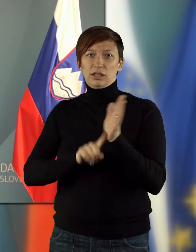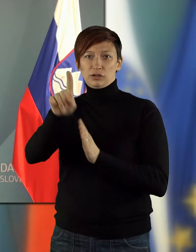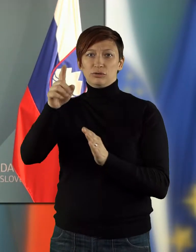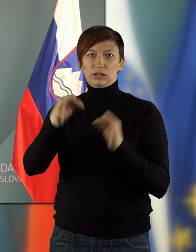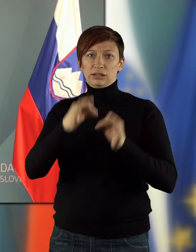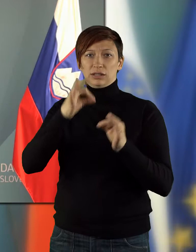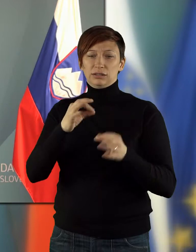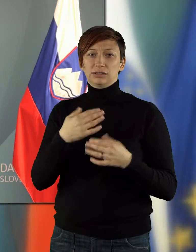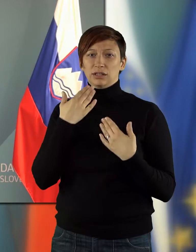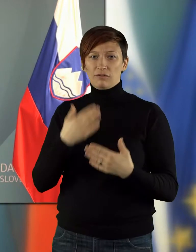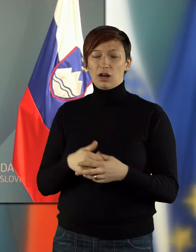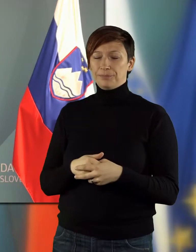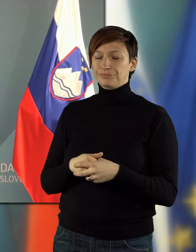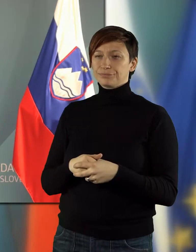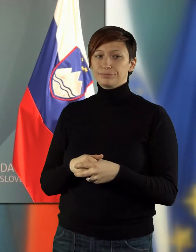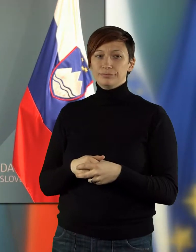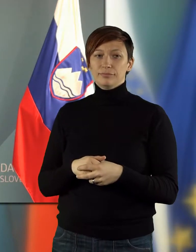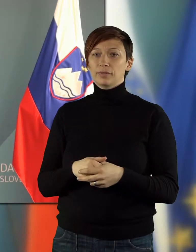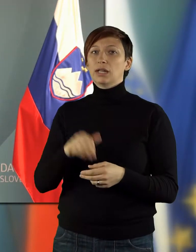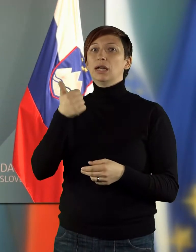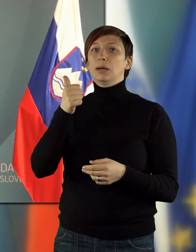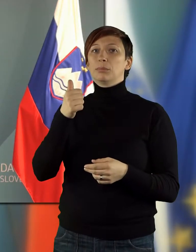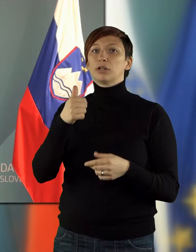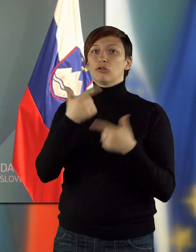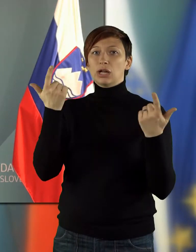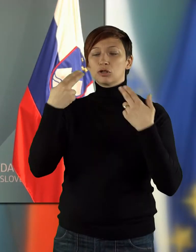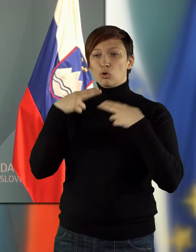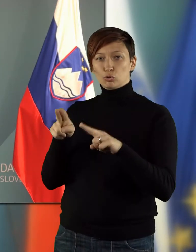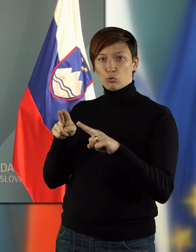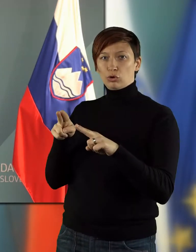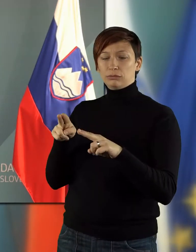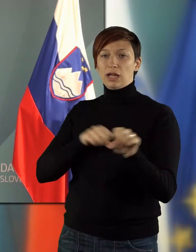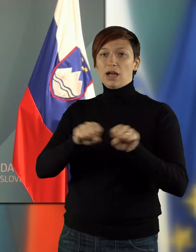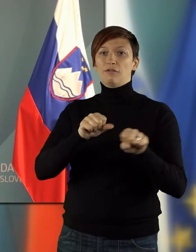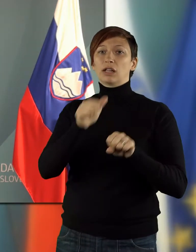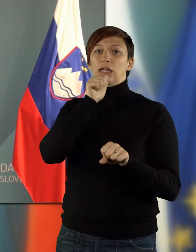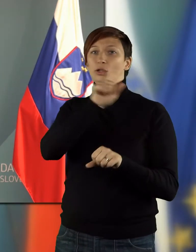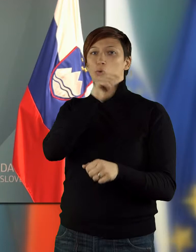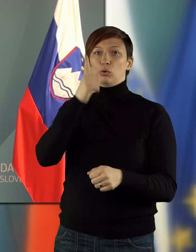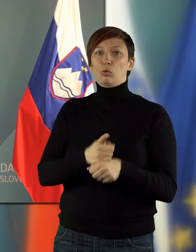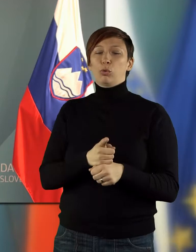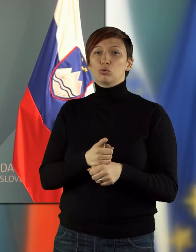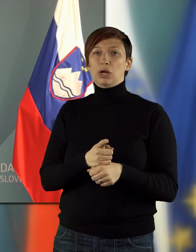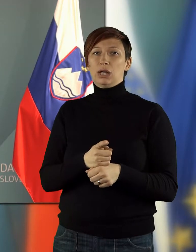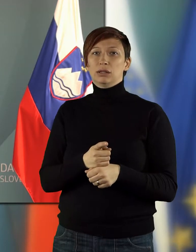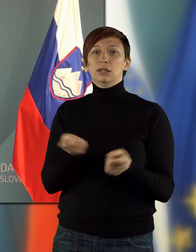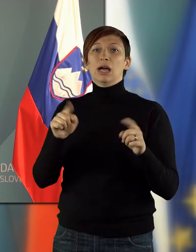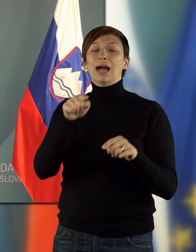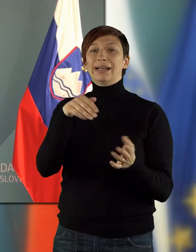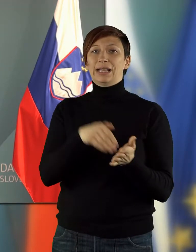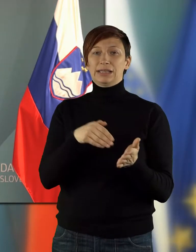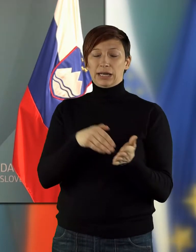glede rezultata na testu. Hvala lepa. Najprej naj zelo jasno povem, da vlada ni nikoli odločala o